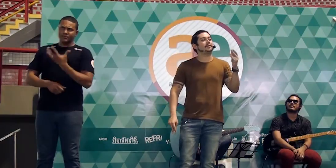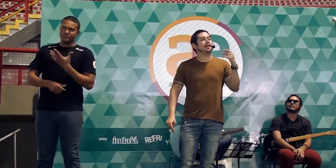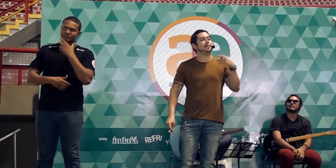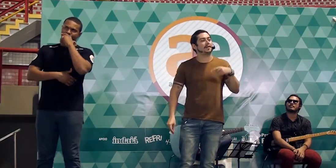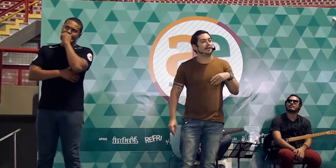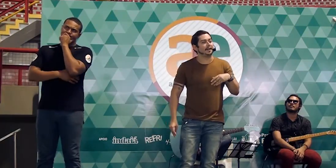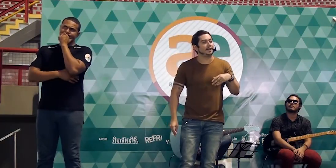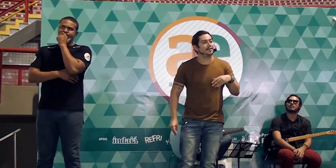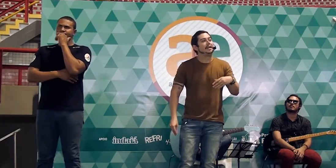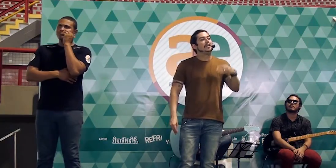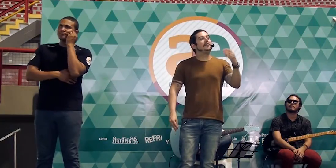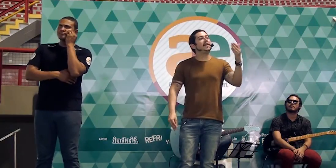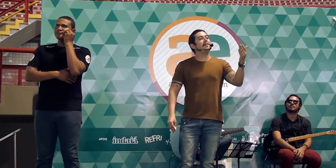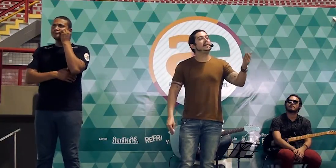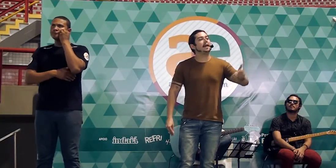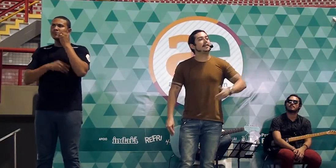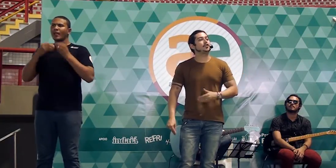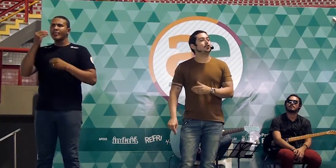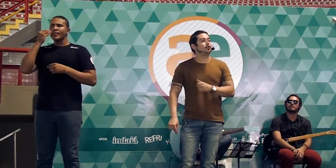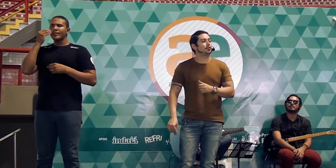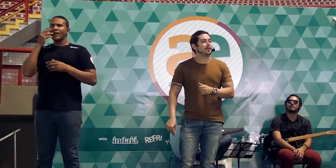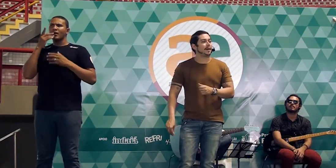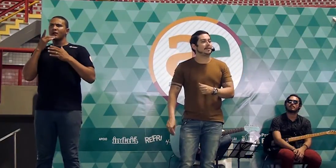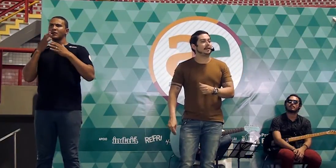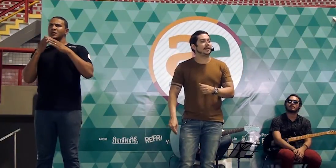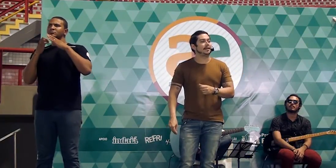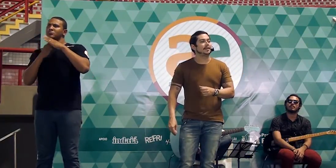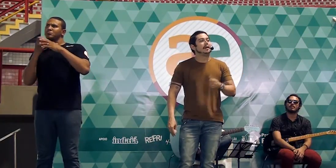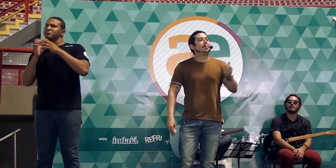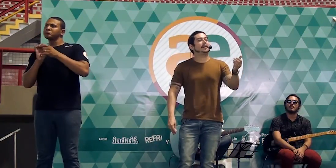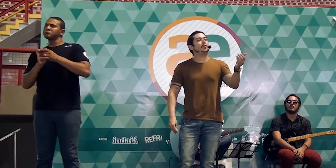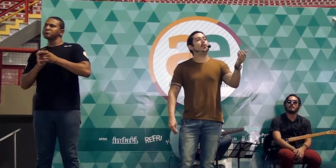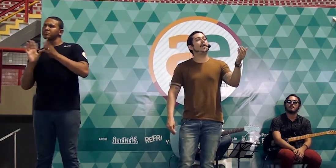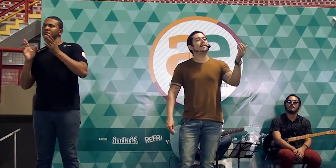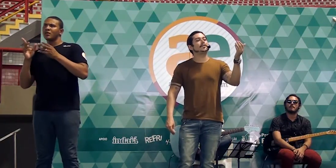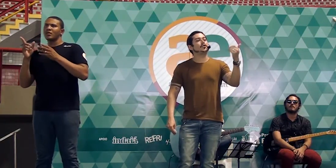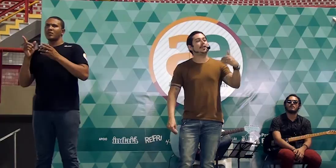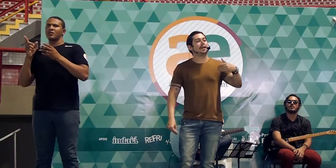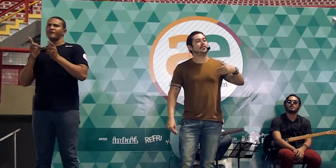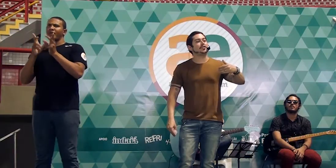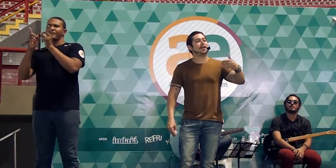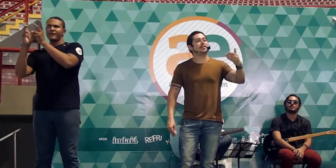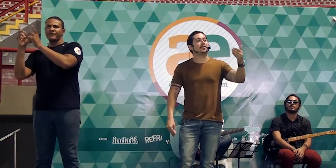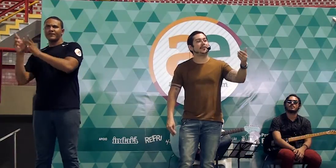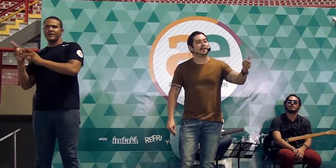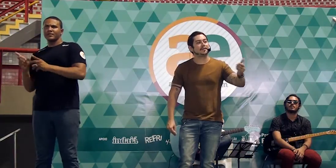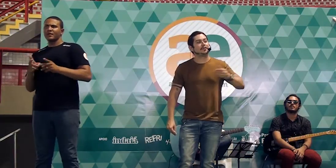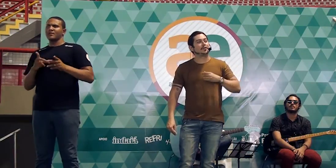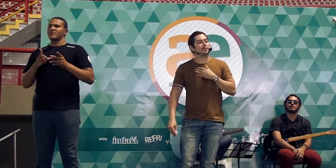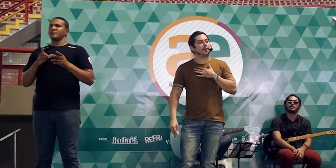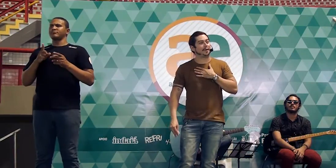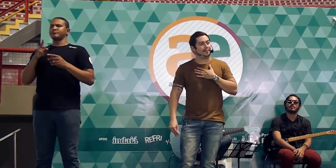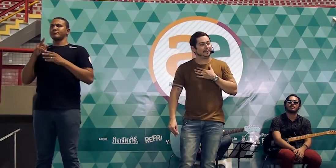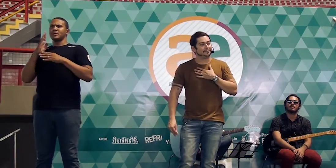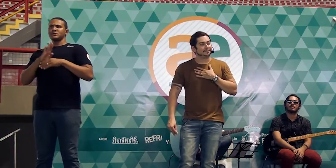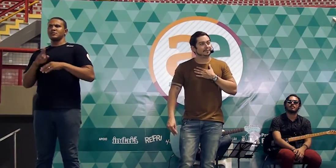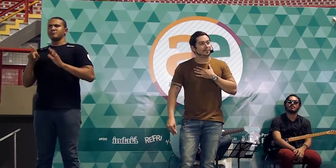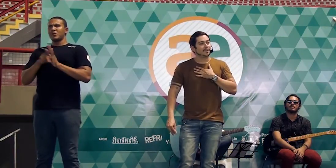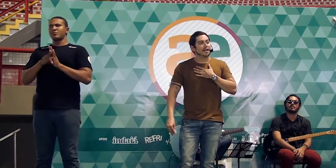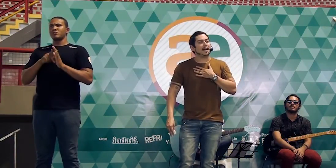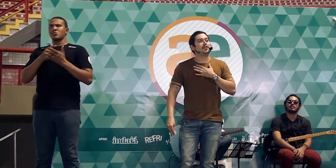as estatais brasileiras, vender as estruturas brasileiras, para que com esse dinheiro a gente resolvesse nosso